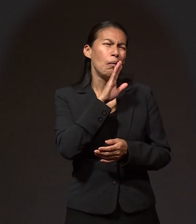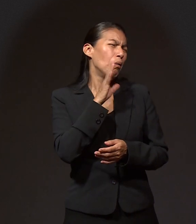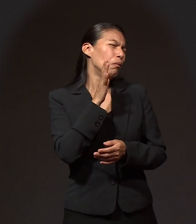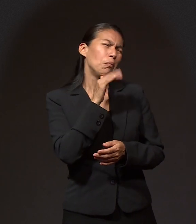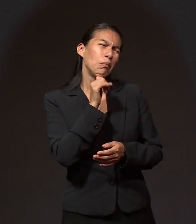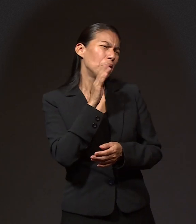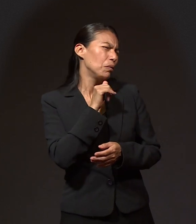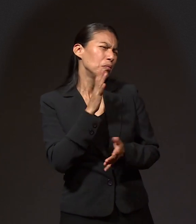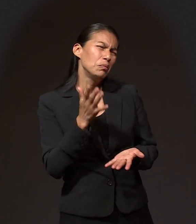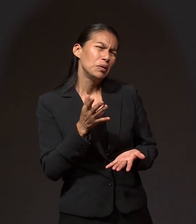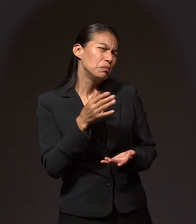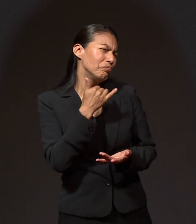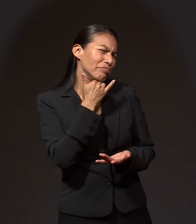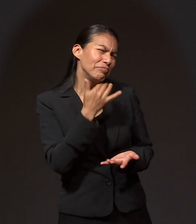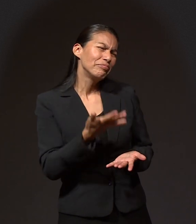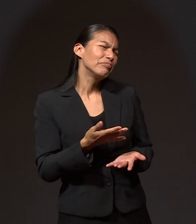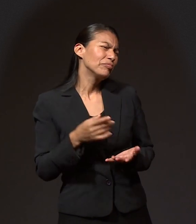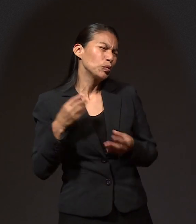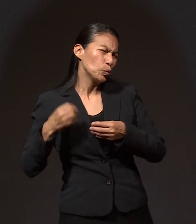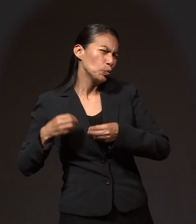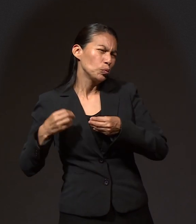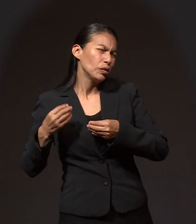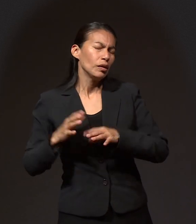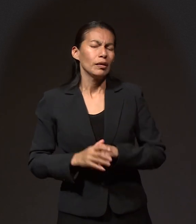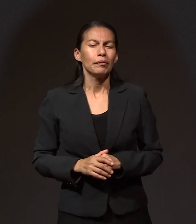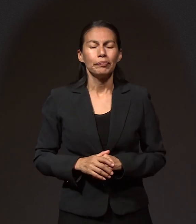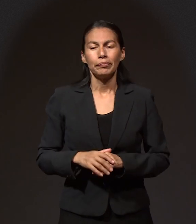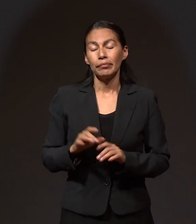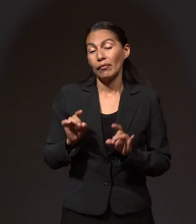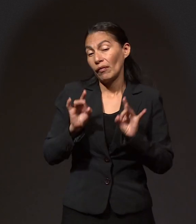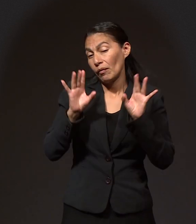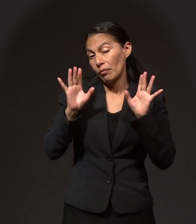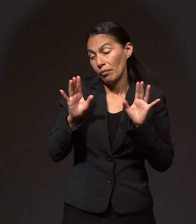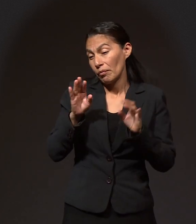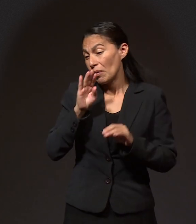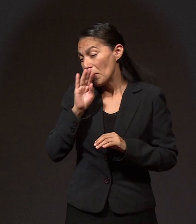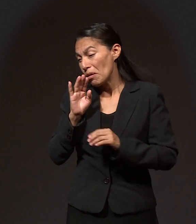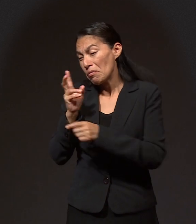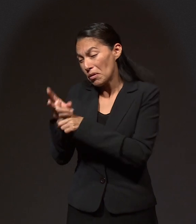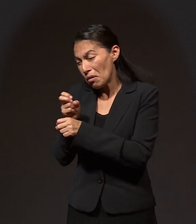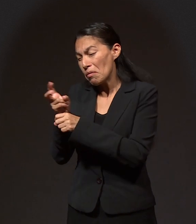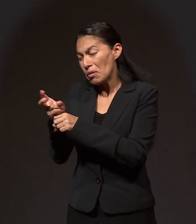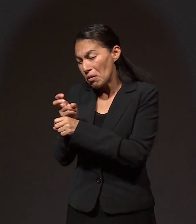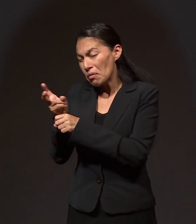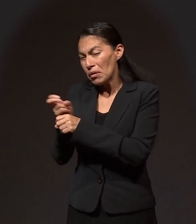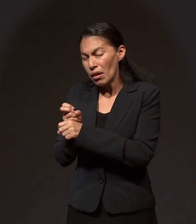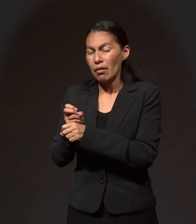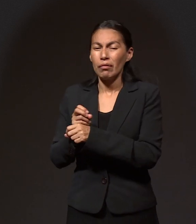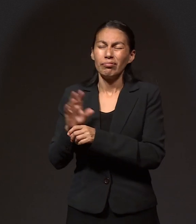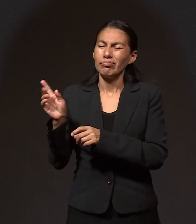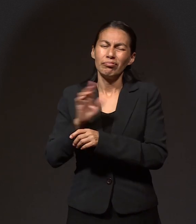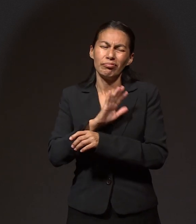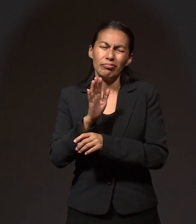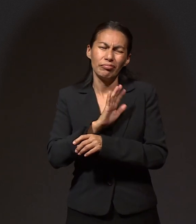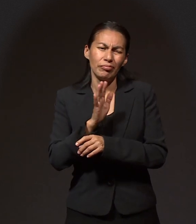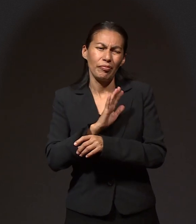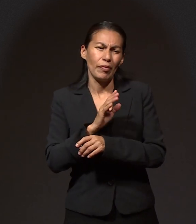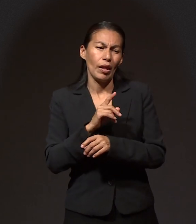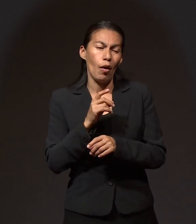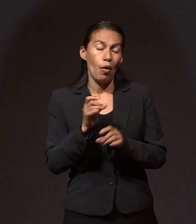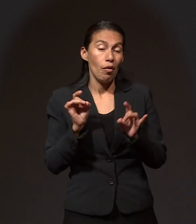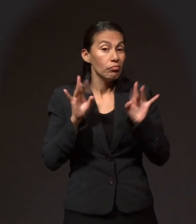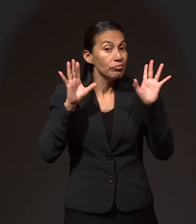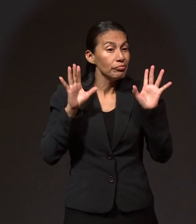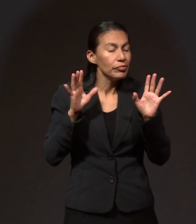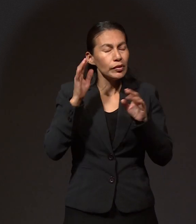ocupada con mi negocio. La mamá sigue orando, orando por meses. Un día la mamá tiene un sueño y dice, hija, soñé que